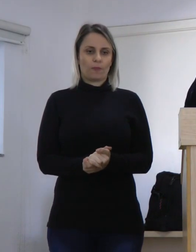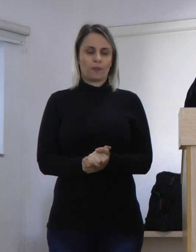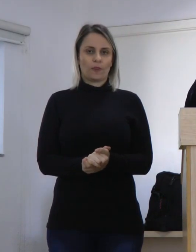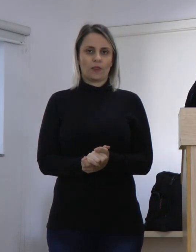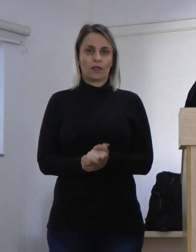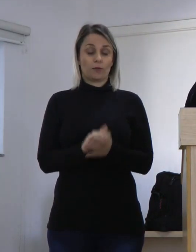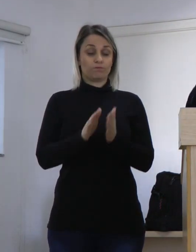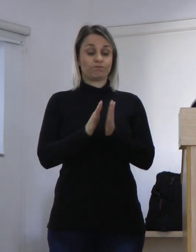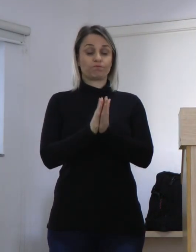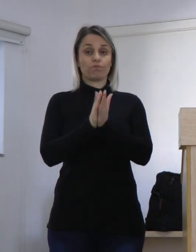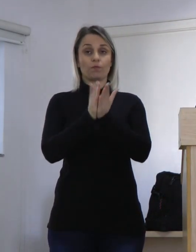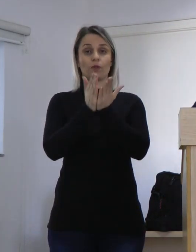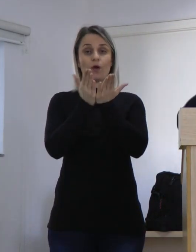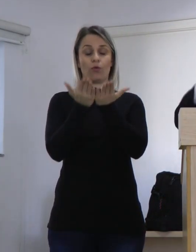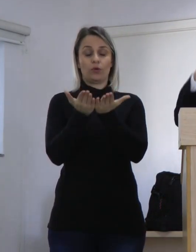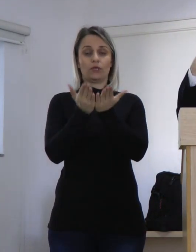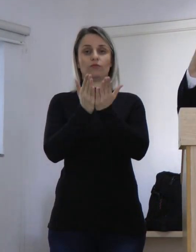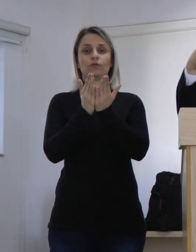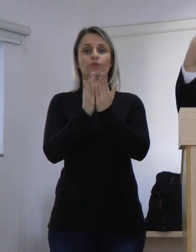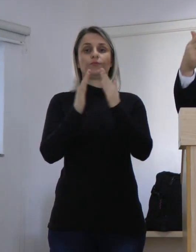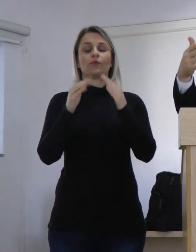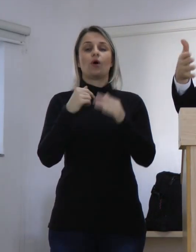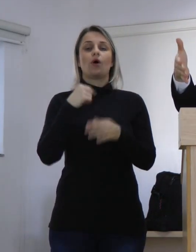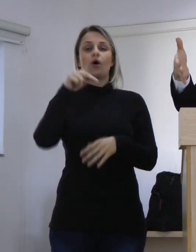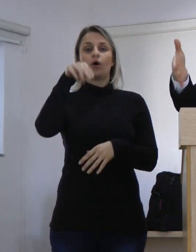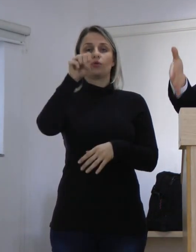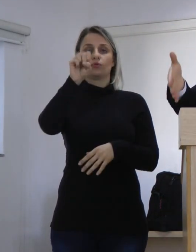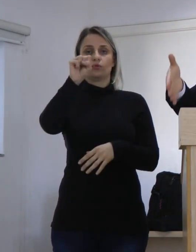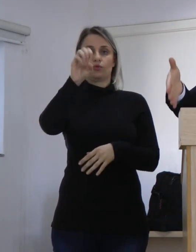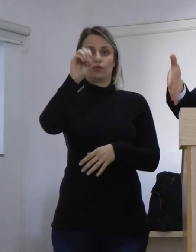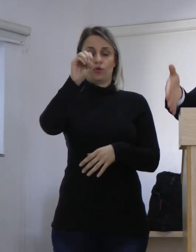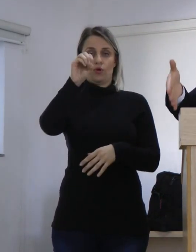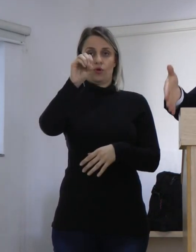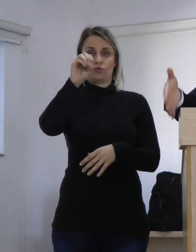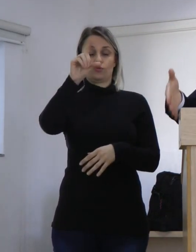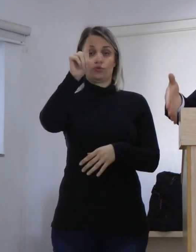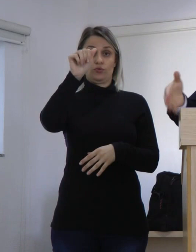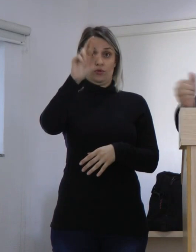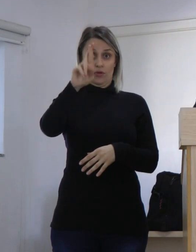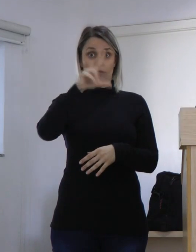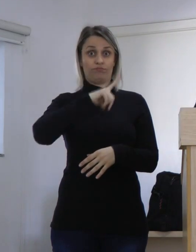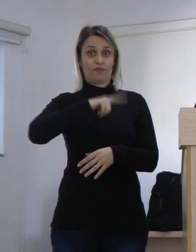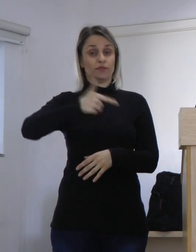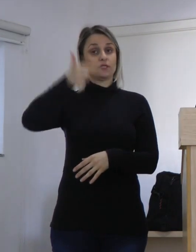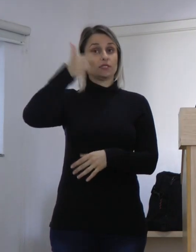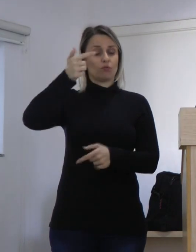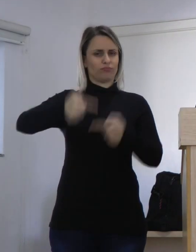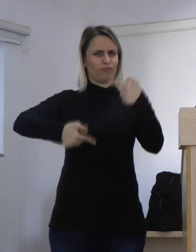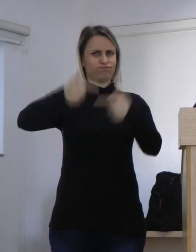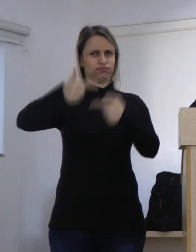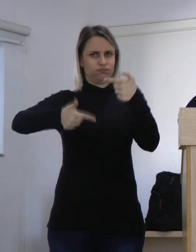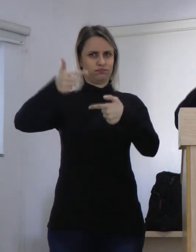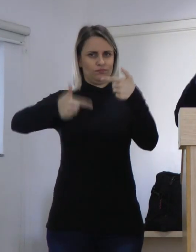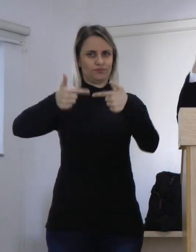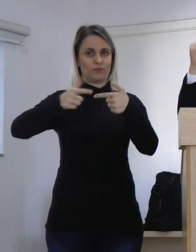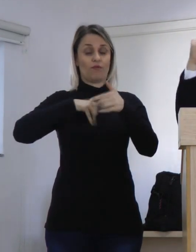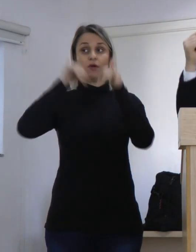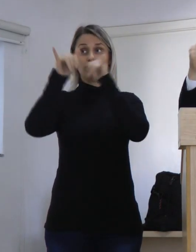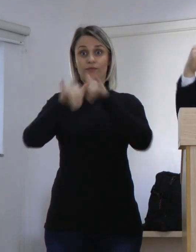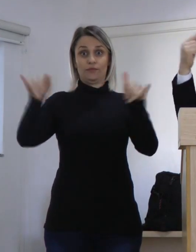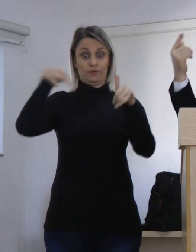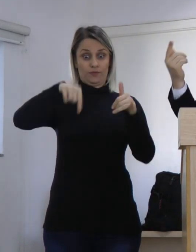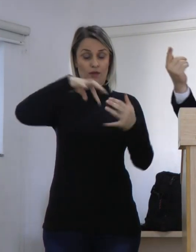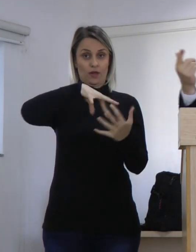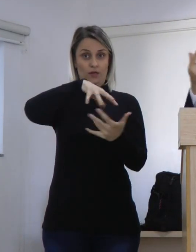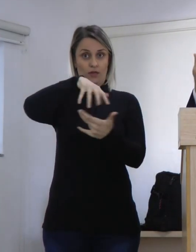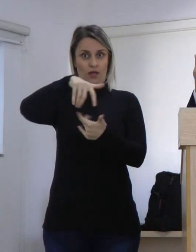No livro Nosso Lar, quando a Segunda Grande Guerra Mundial está sendo anunciada aqui na Terra, os espíritos